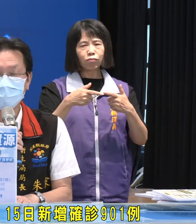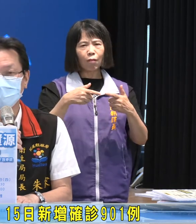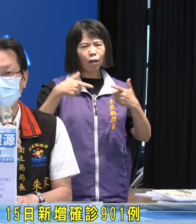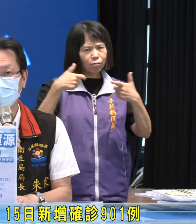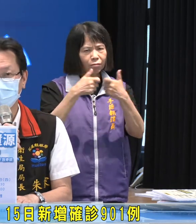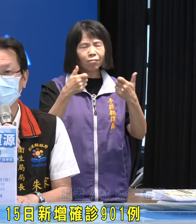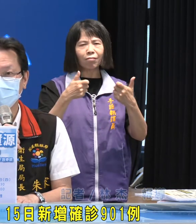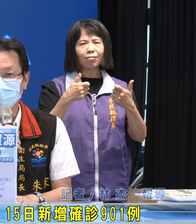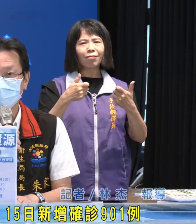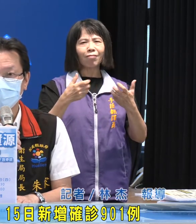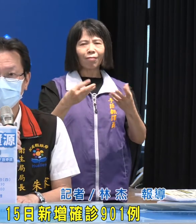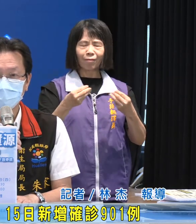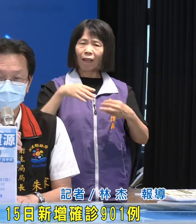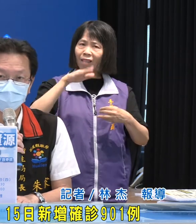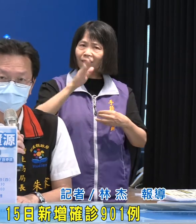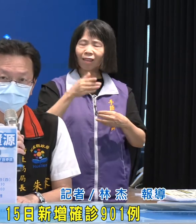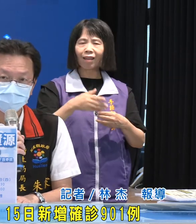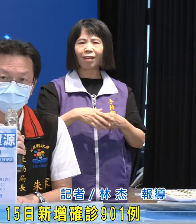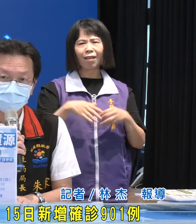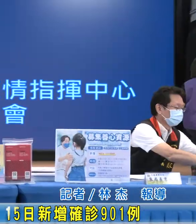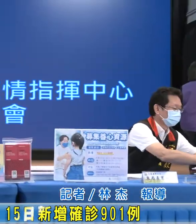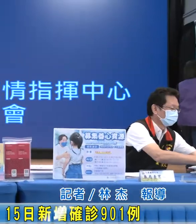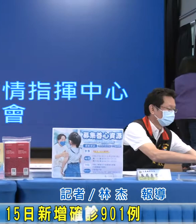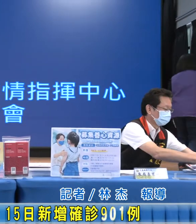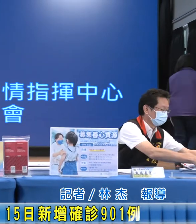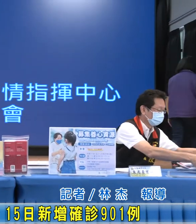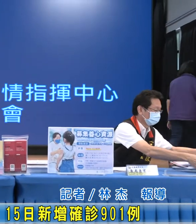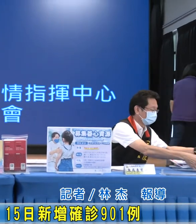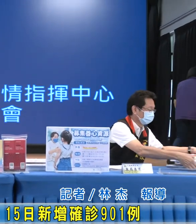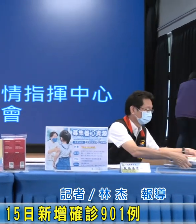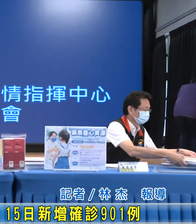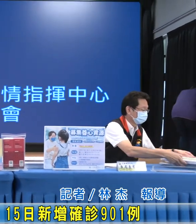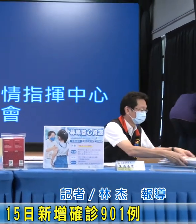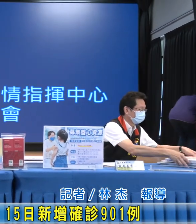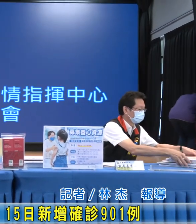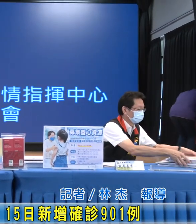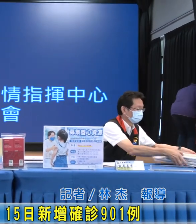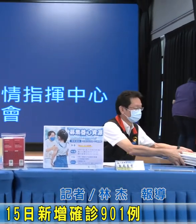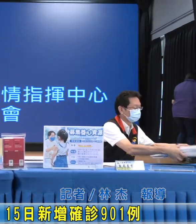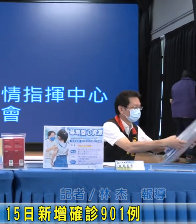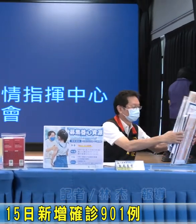真的也会得 COVID-19。 记者林杰花莲市采访报道。